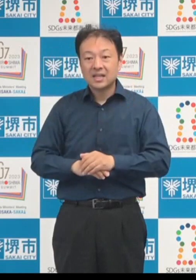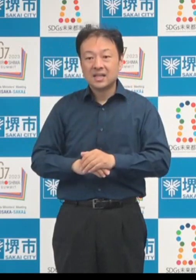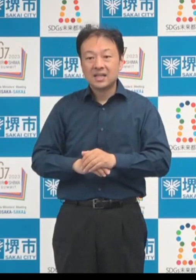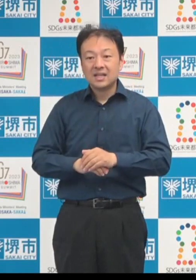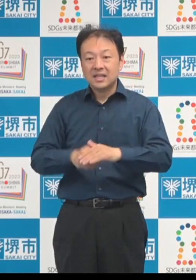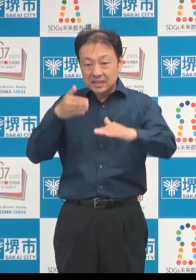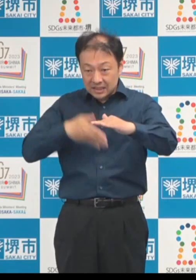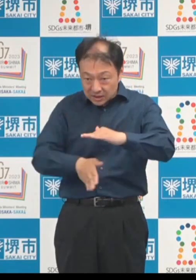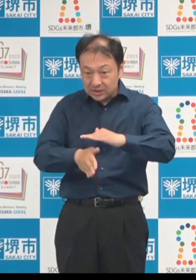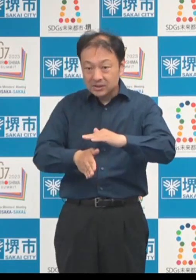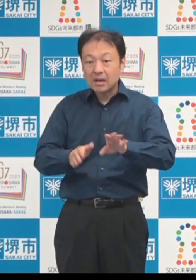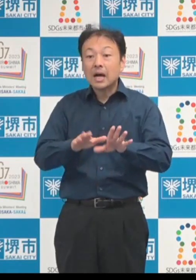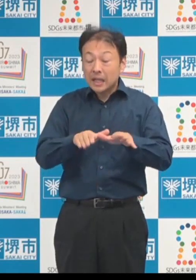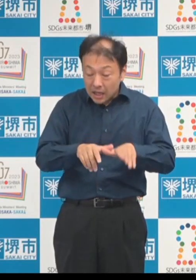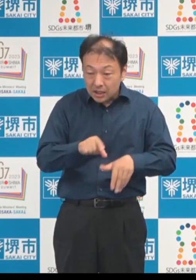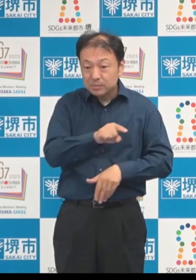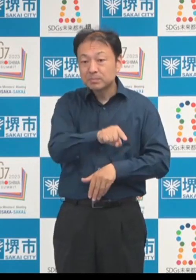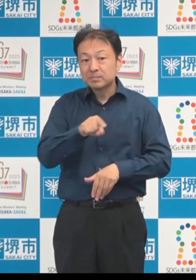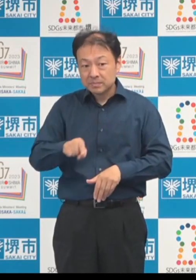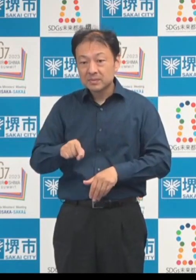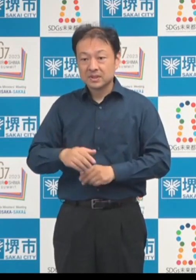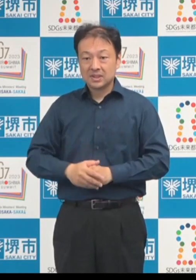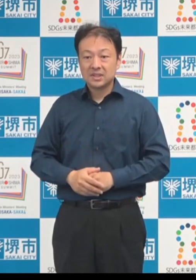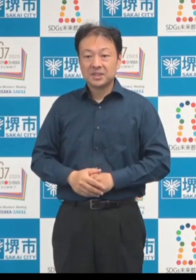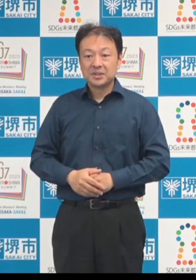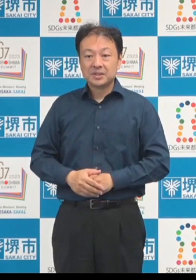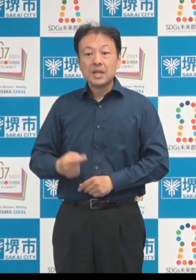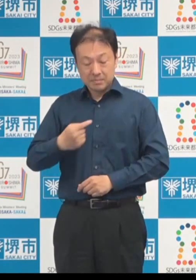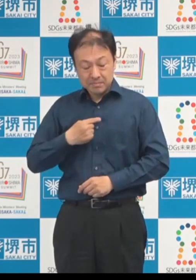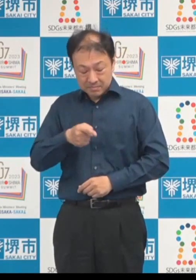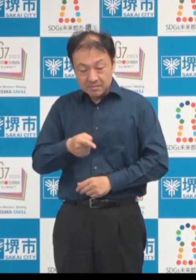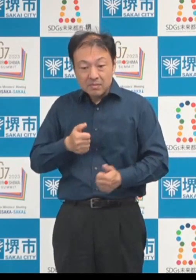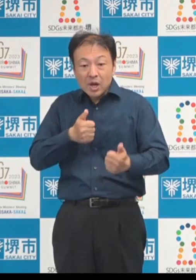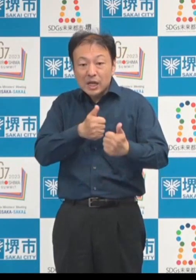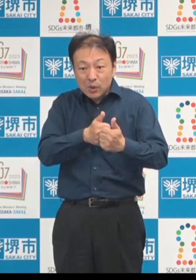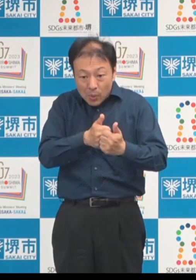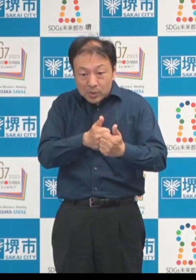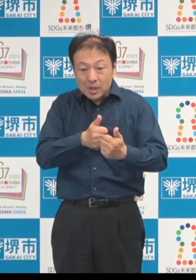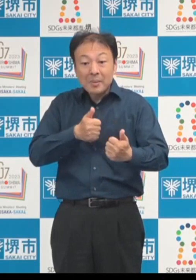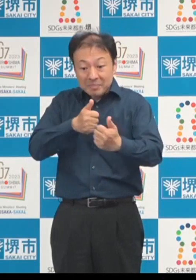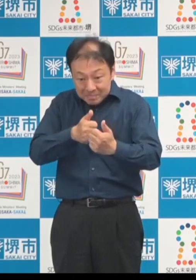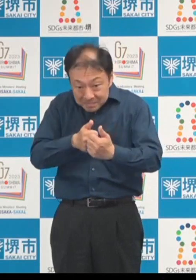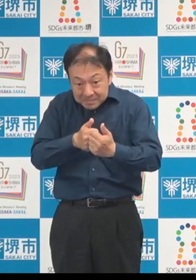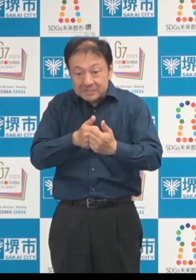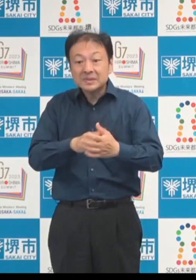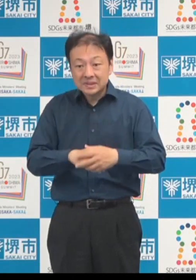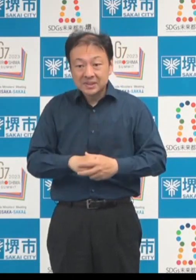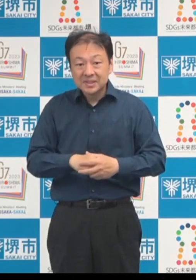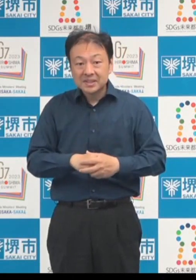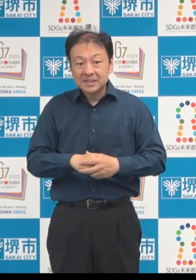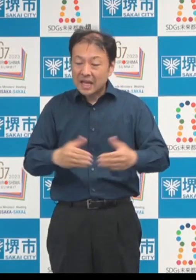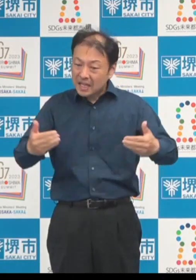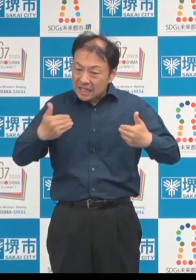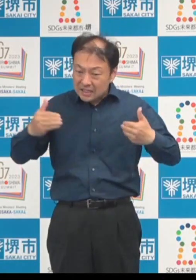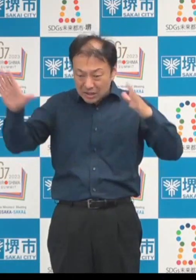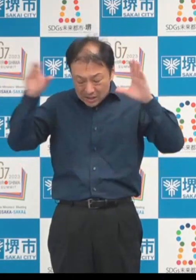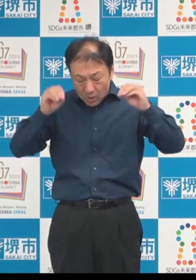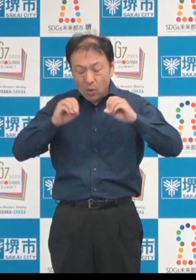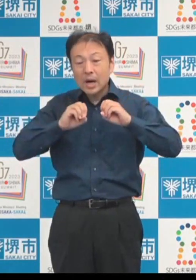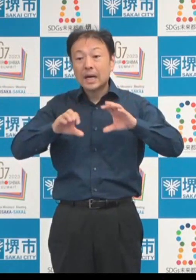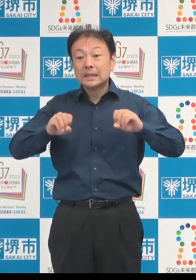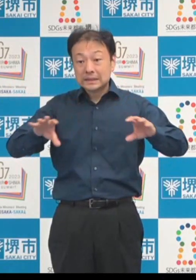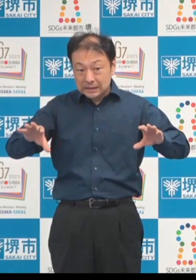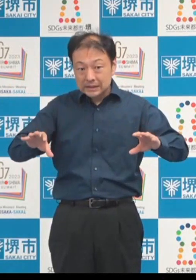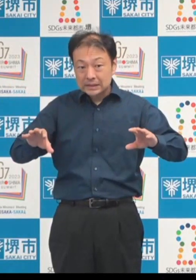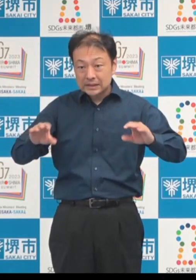んであったり南海電鉄さん、こちら私自身も協議を行ってですね、 必要な発信であったり、イベントの発信